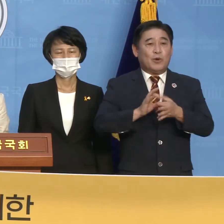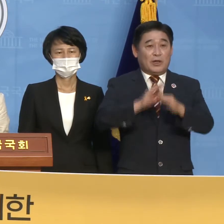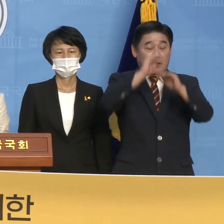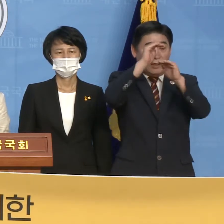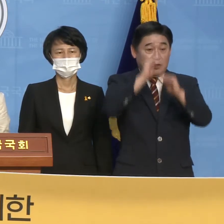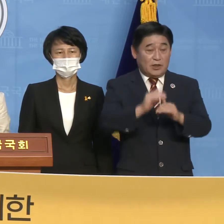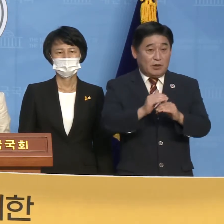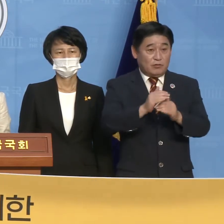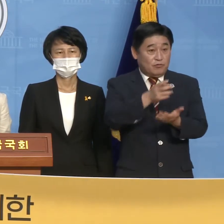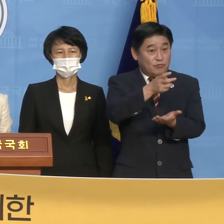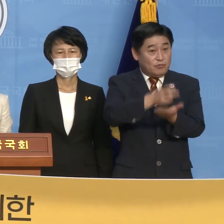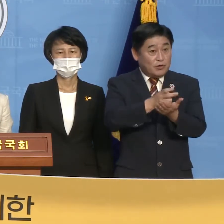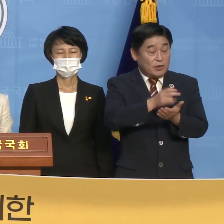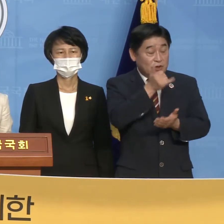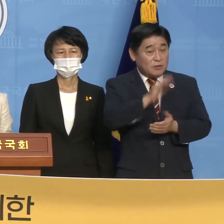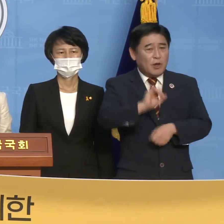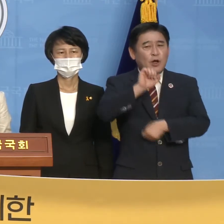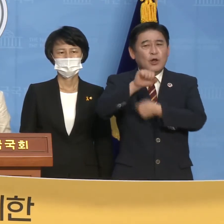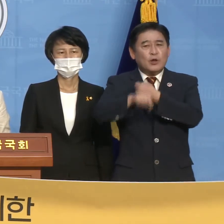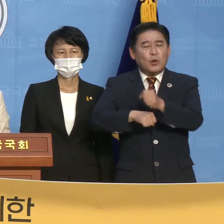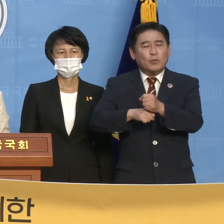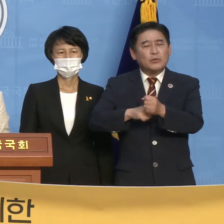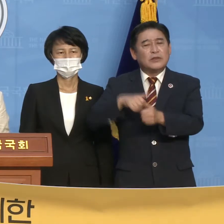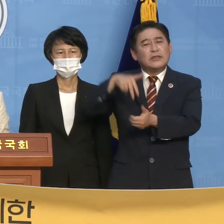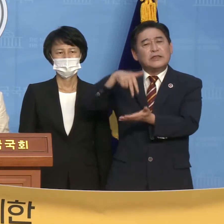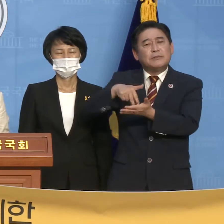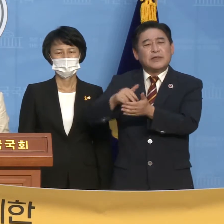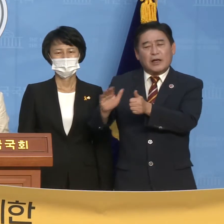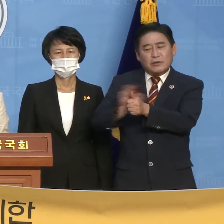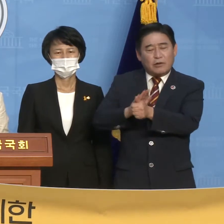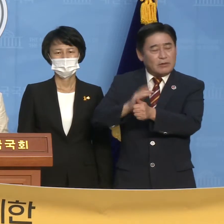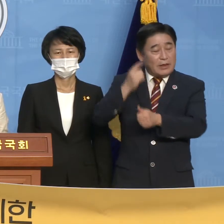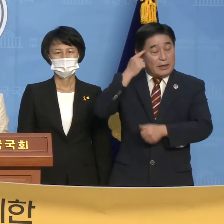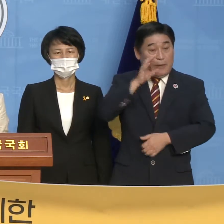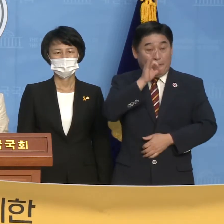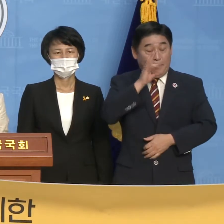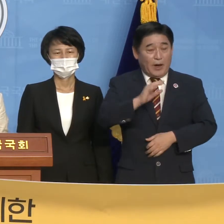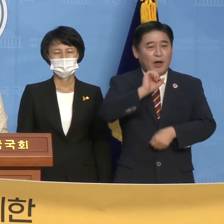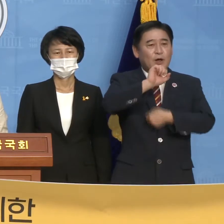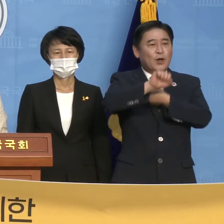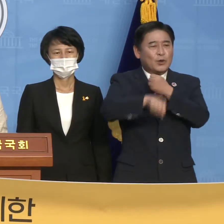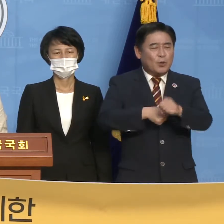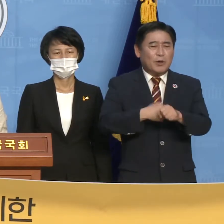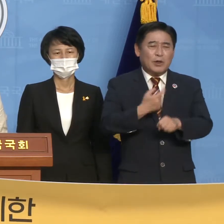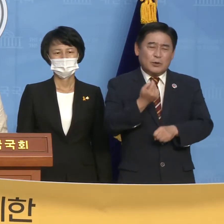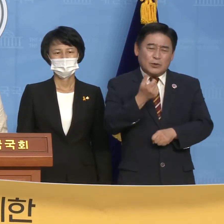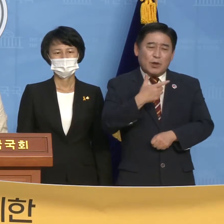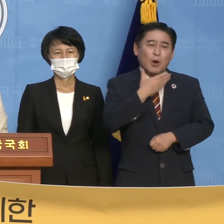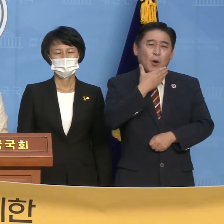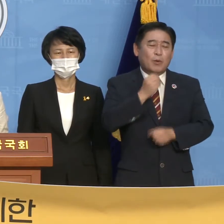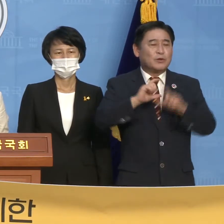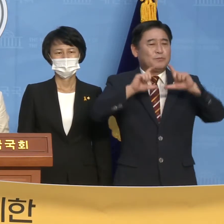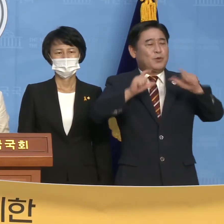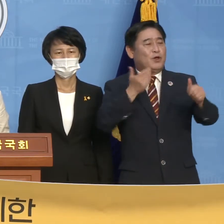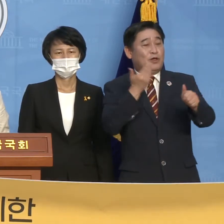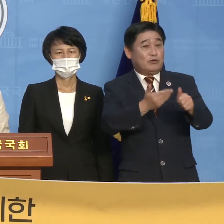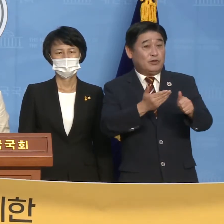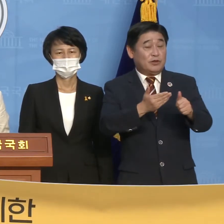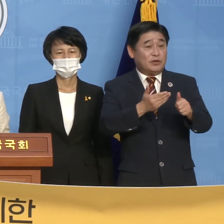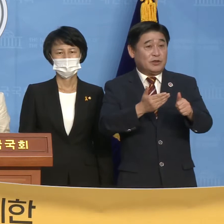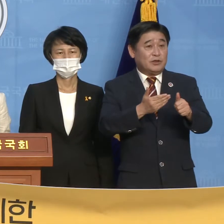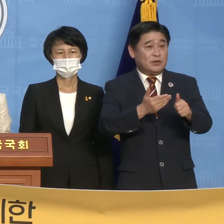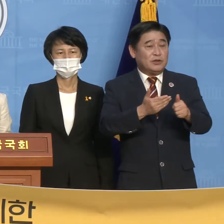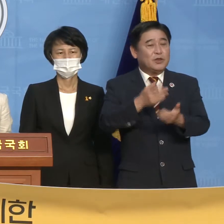내용을 규율하지만 동물의 처우는 전혀 고려하지 않는 법, 동물에게 최소한의 복지를 보장할 수 있는